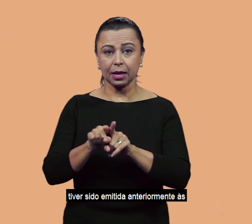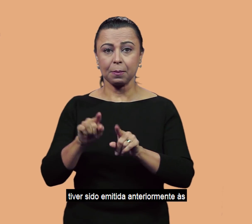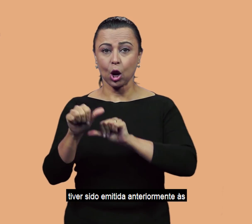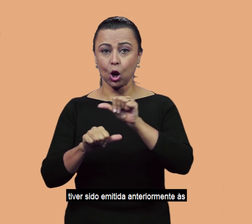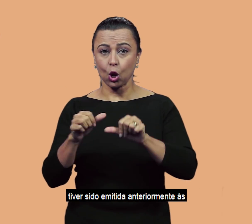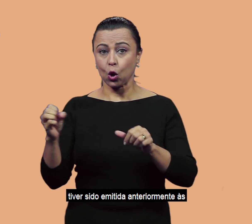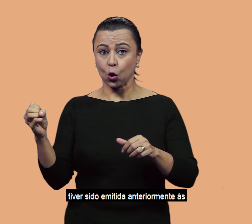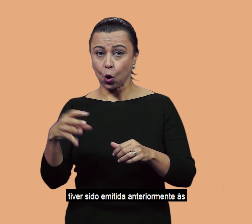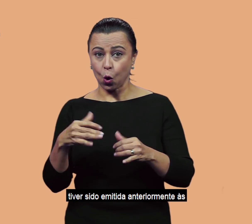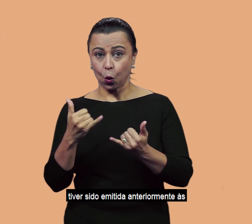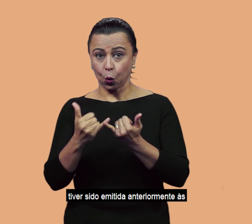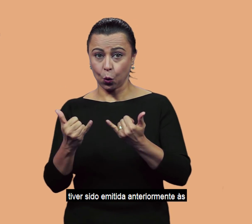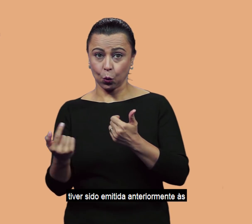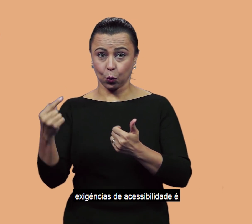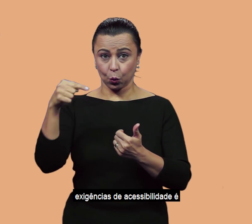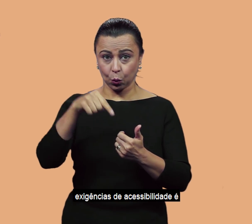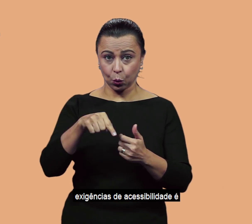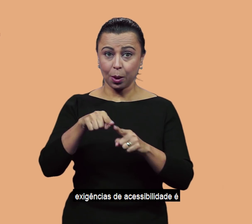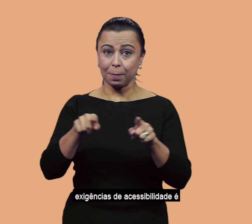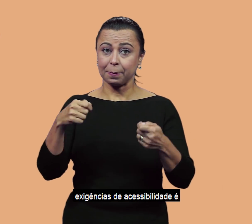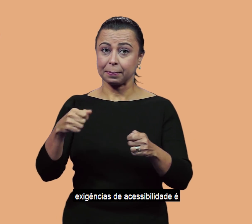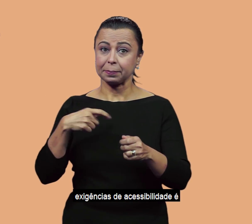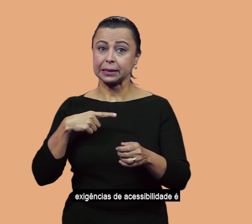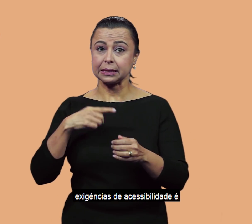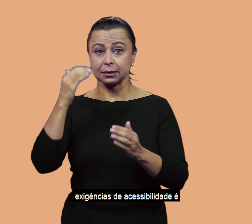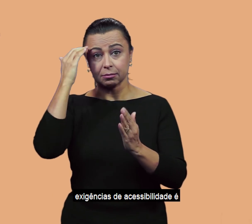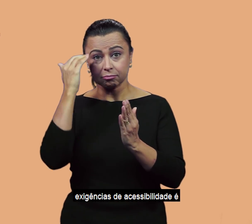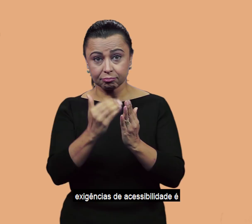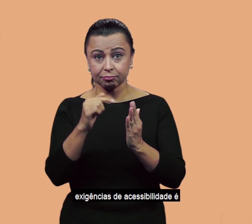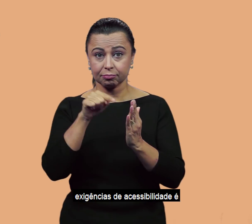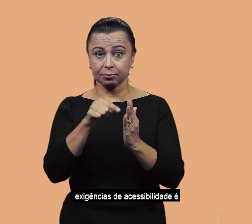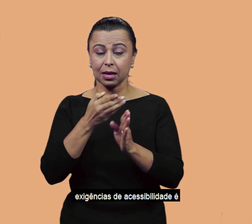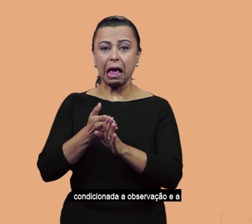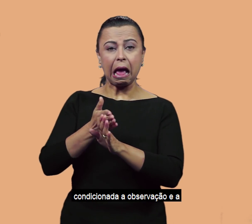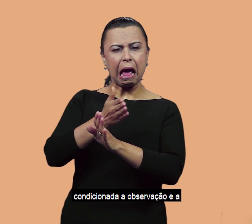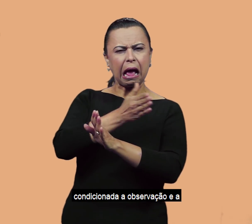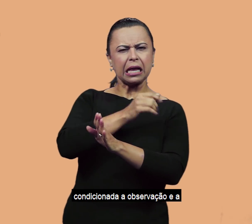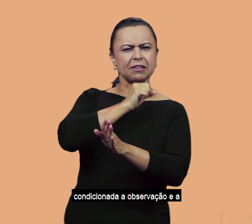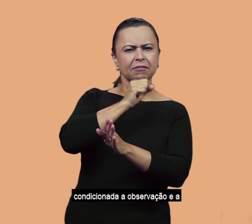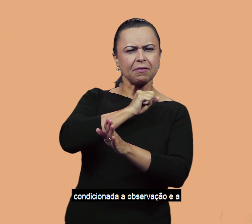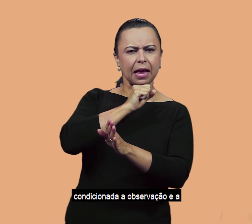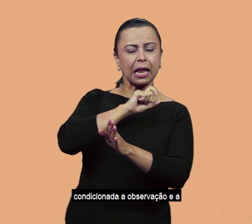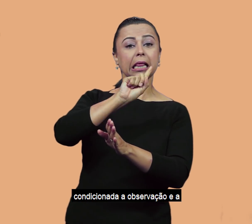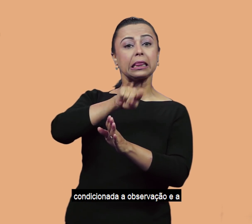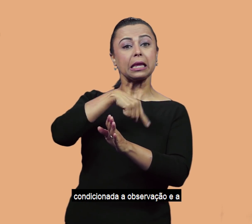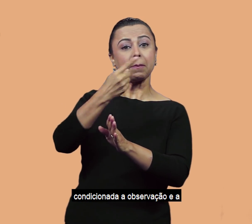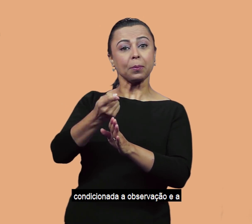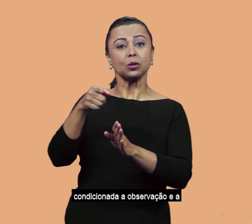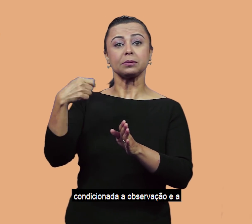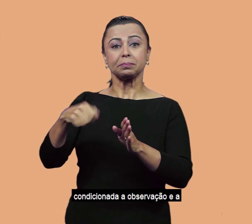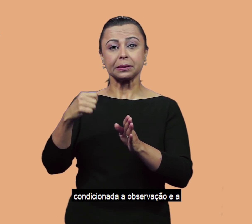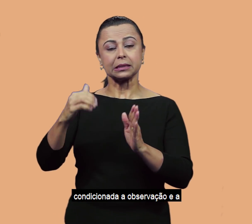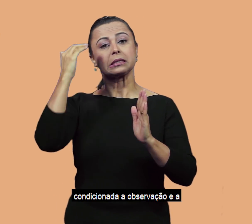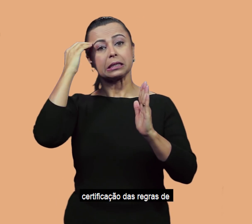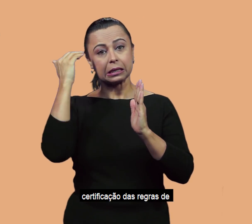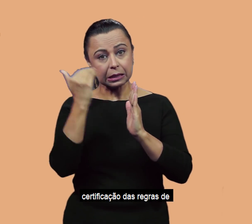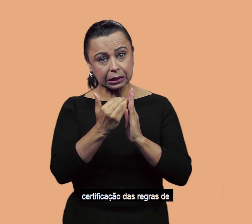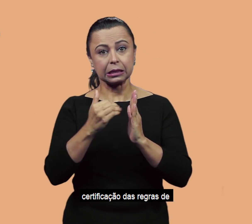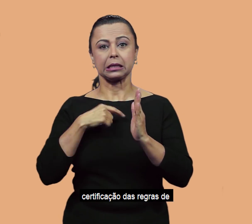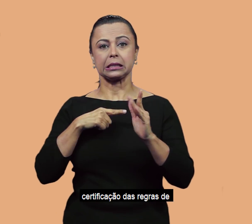às exigências de acessibilidade é condicionada a observação ea certificação das regras